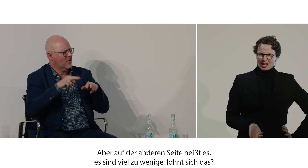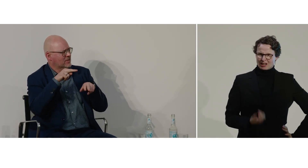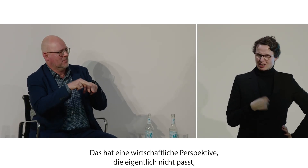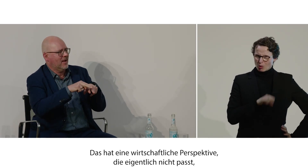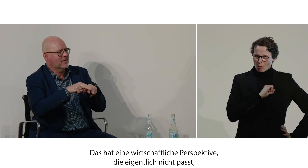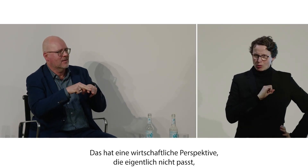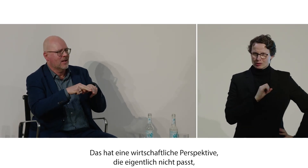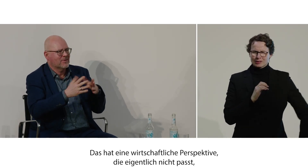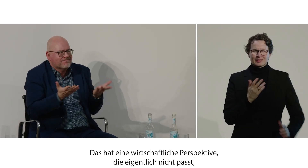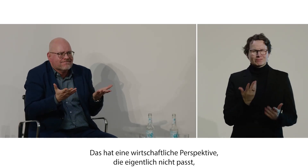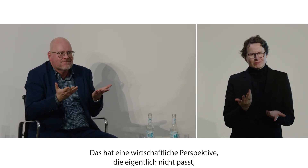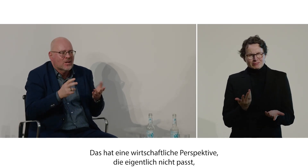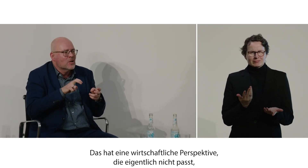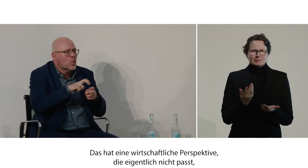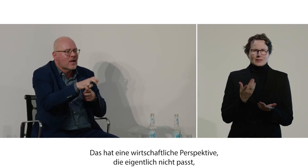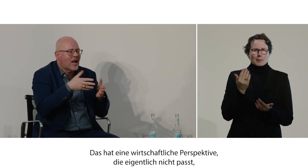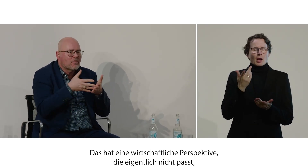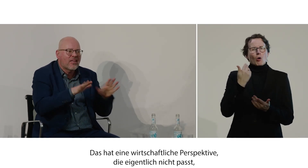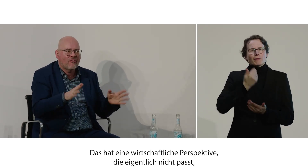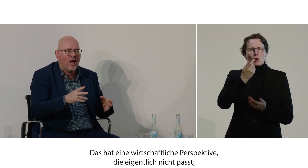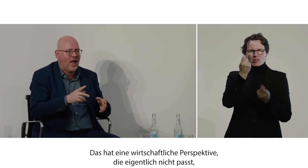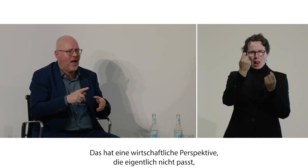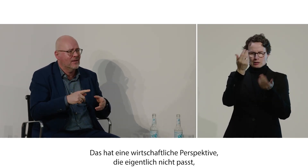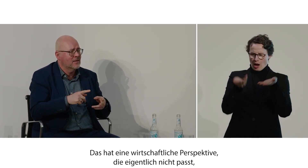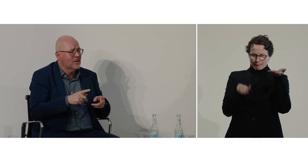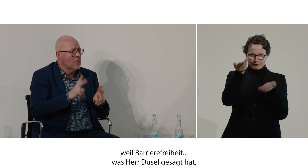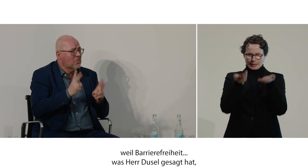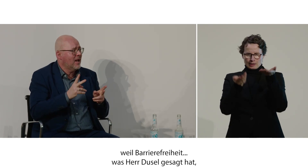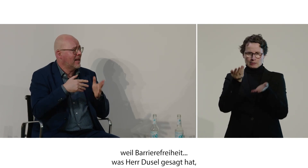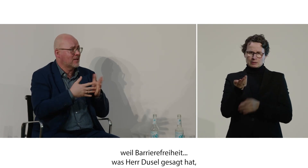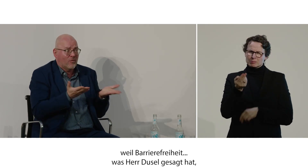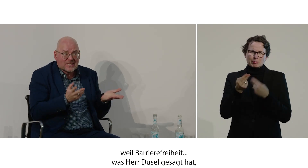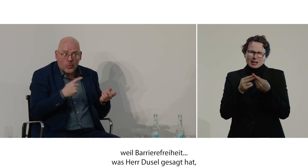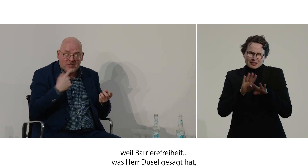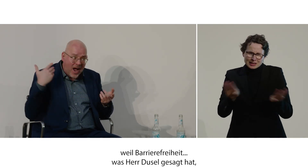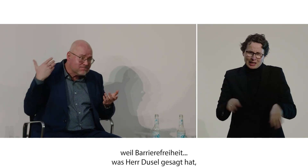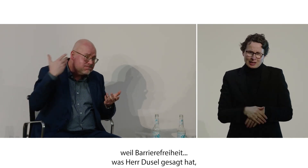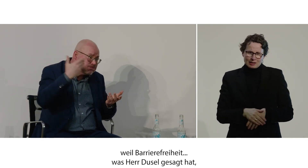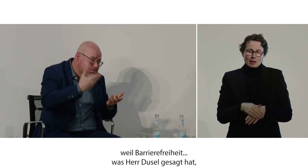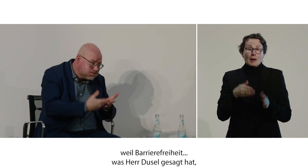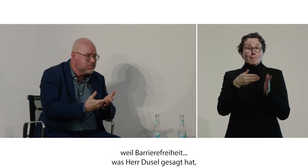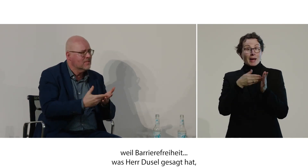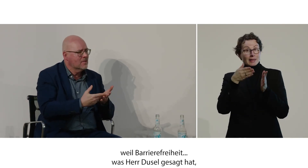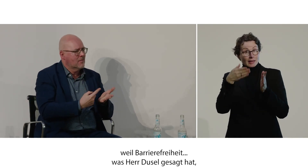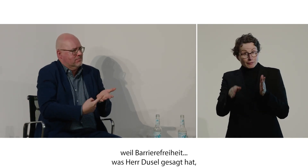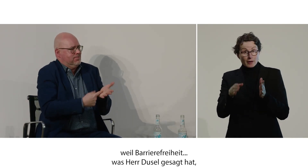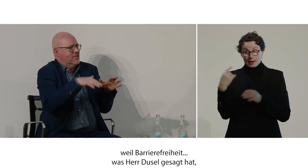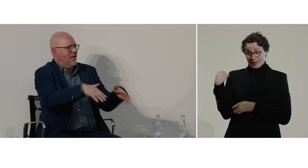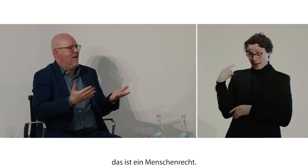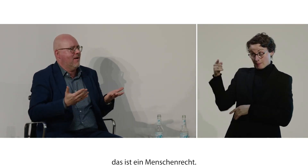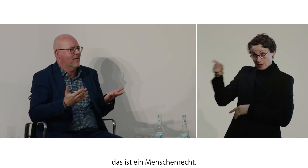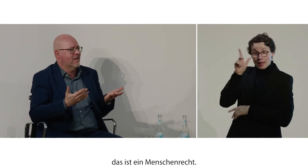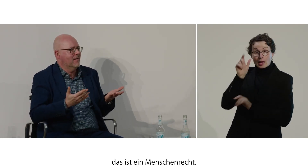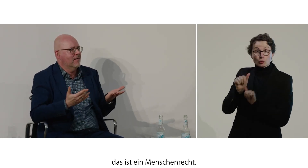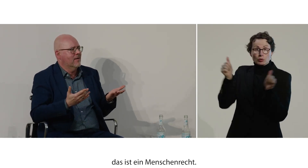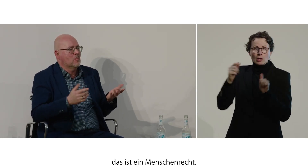Frage, wie ist das, also es hat so eine wirtschaftliche Perspektive, die eigentlich nicht passt, weil Barrierefreiheit, das was Herr Dussel gerade gesagt